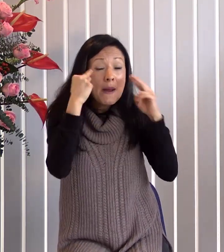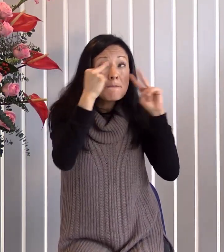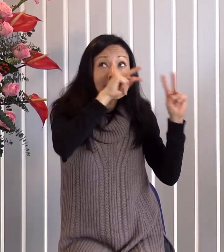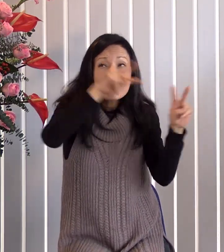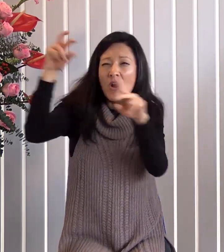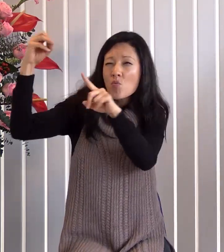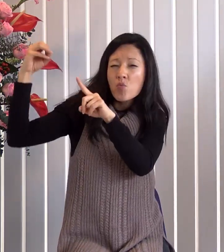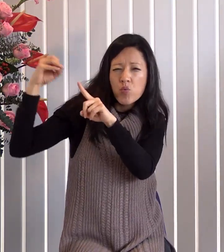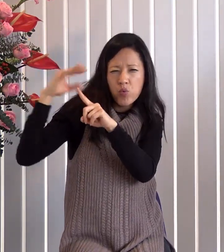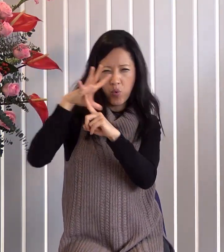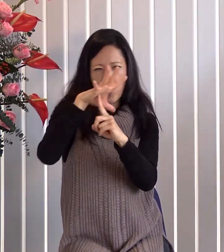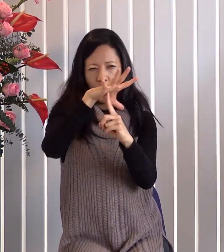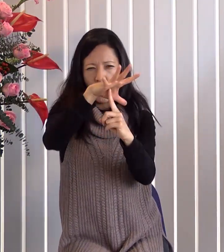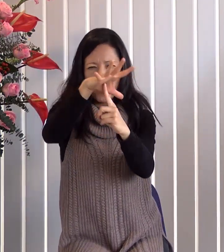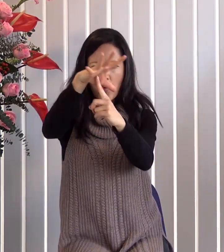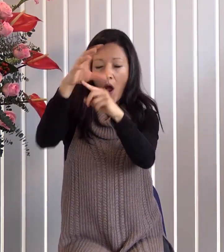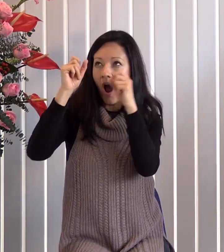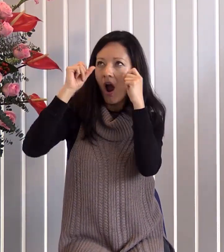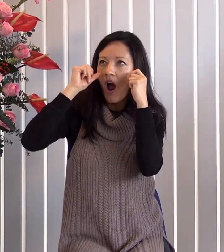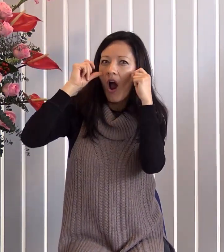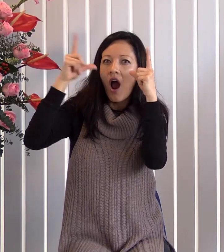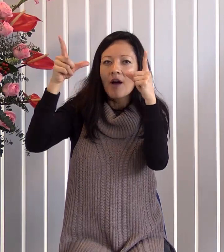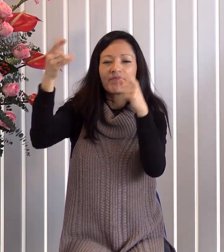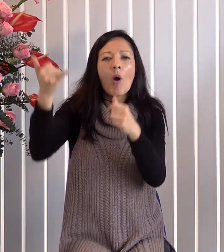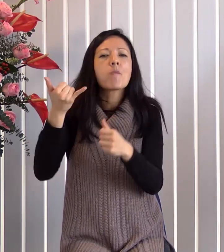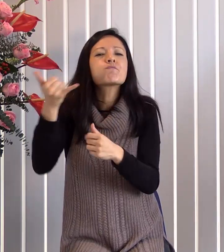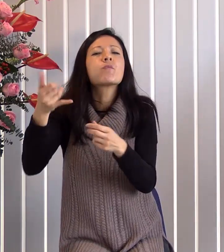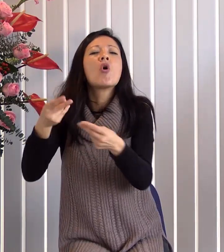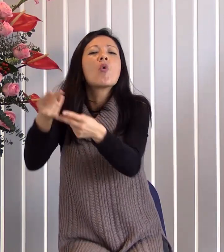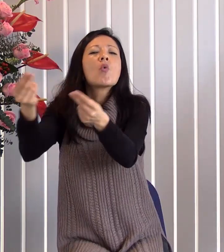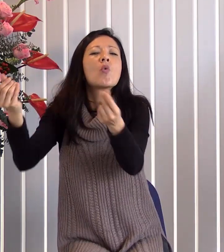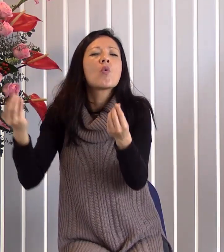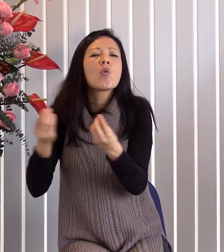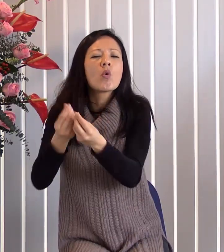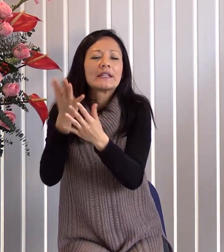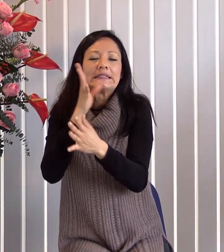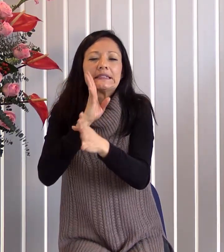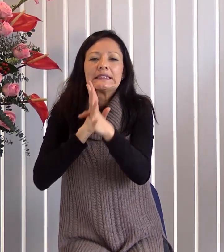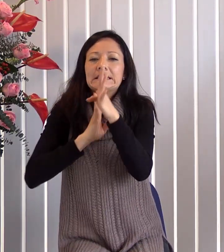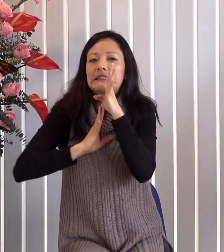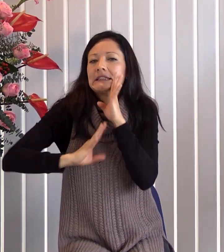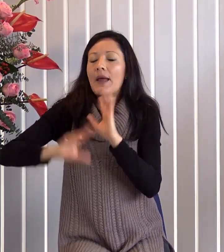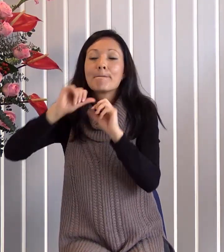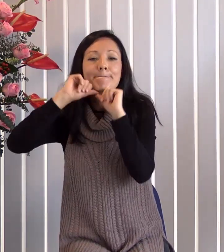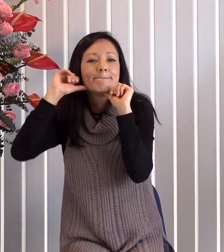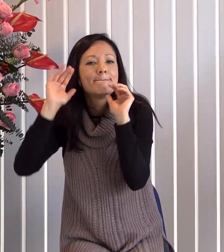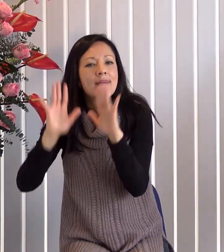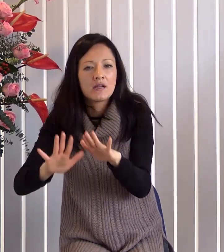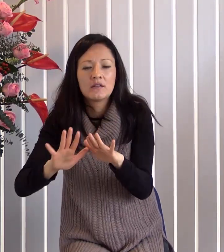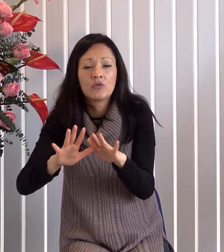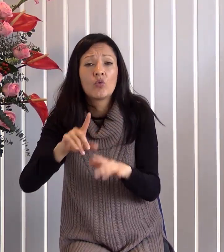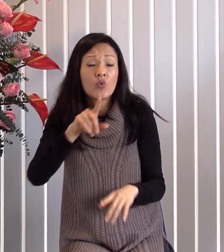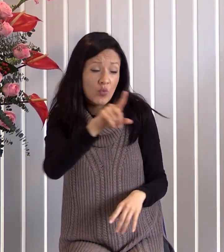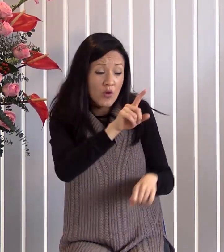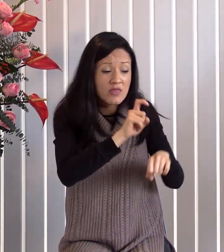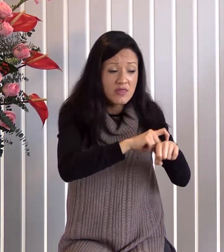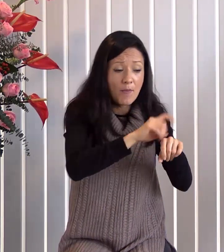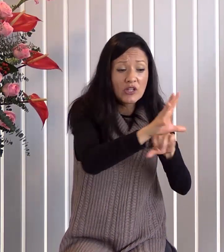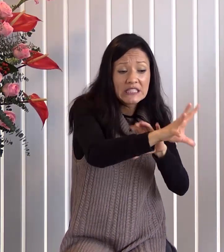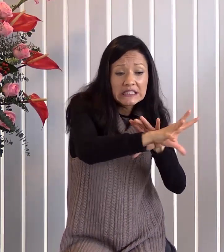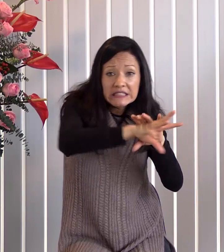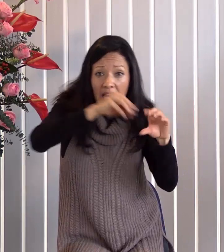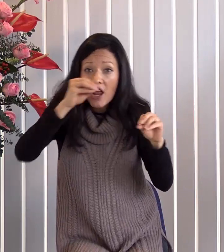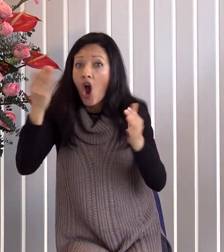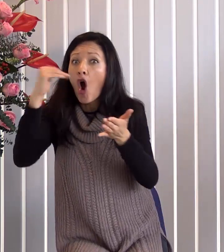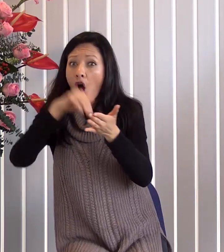admirable. Venga, que Él tiene tierra deseable, bendición. Y si una vez que ha salido, no se